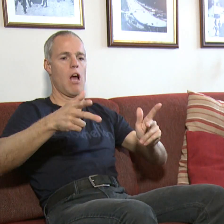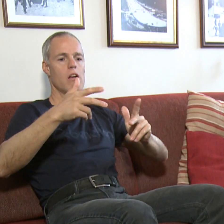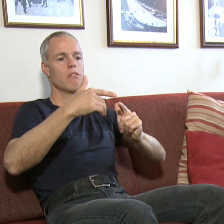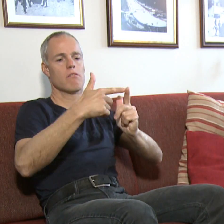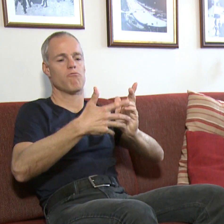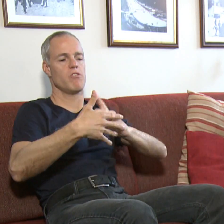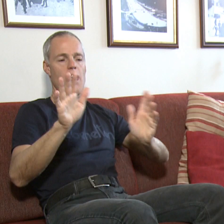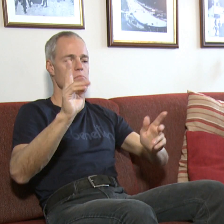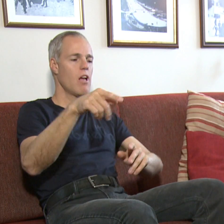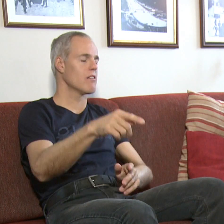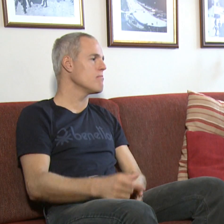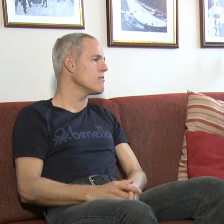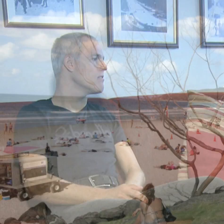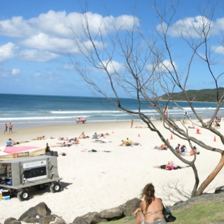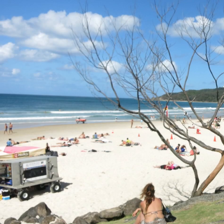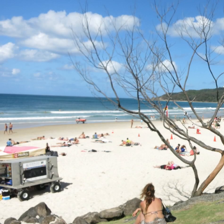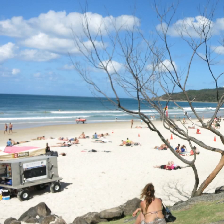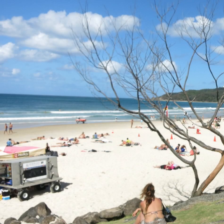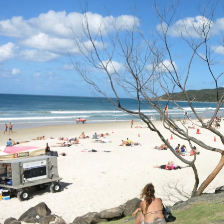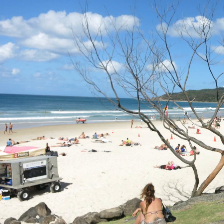Nee, aber Minimum dabei.